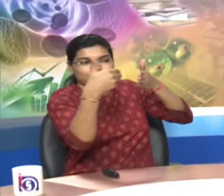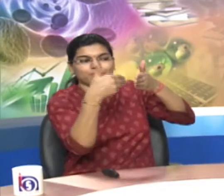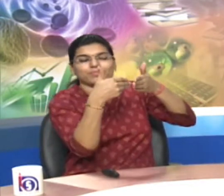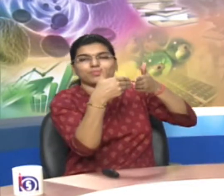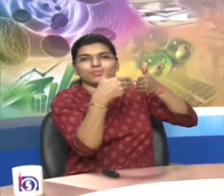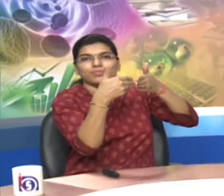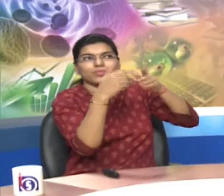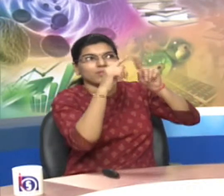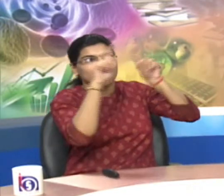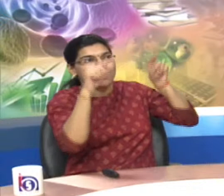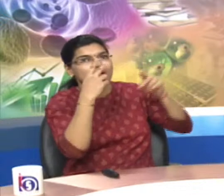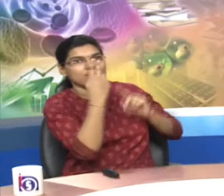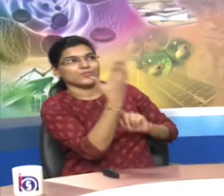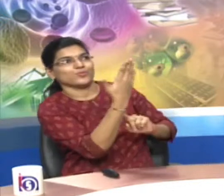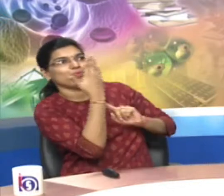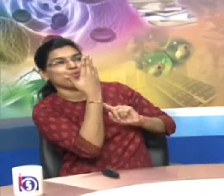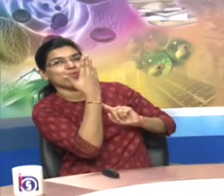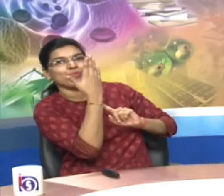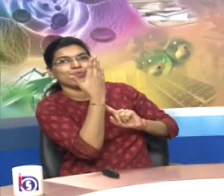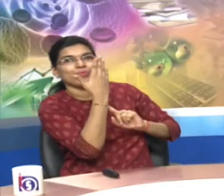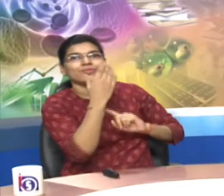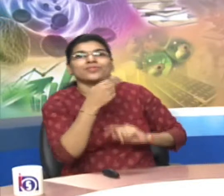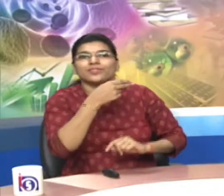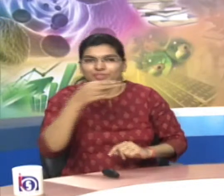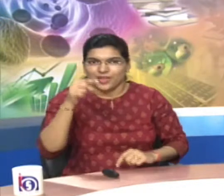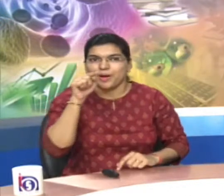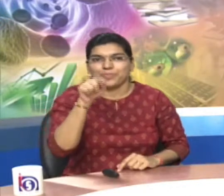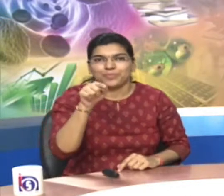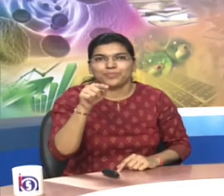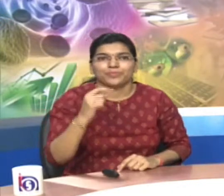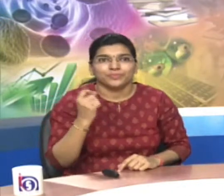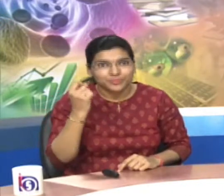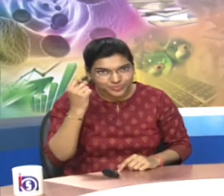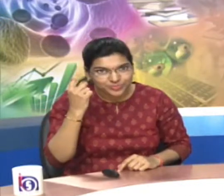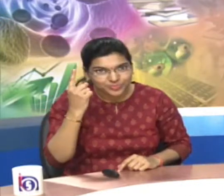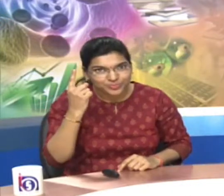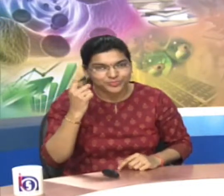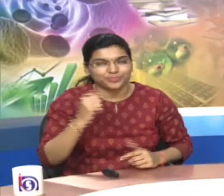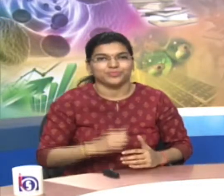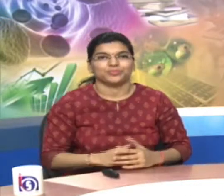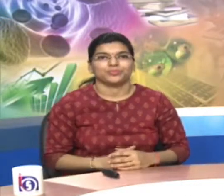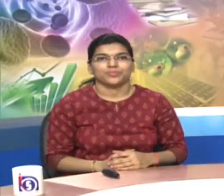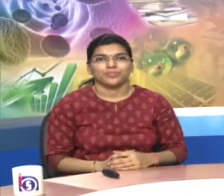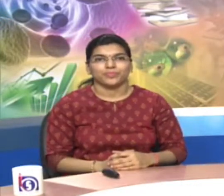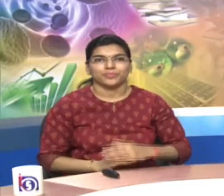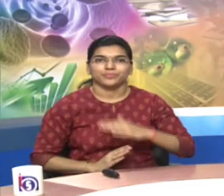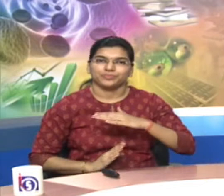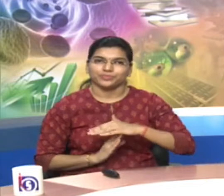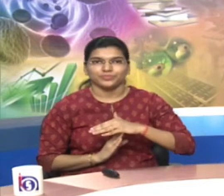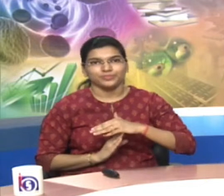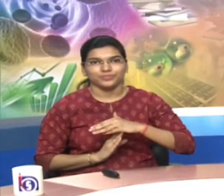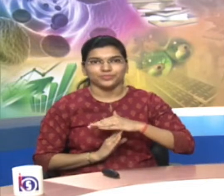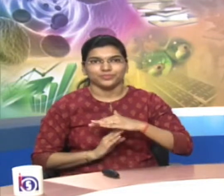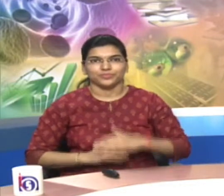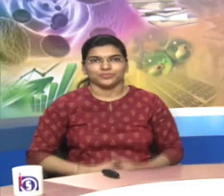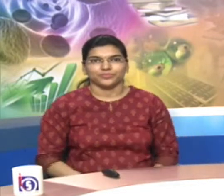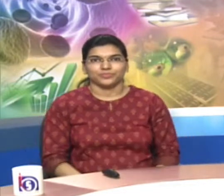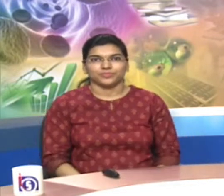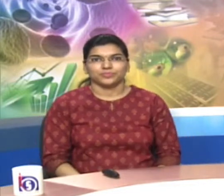we did the right click and chose the hide button. Similarly, we can undo that. So now let's take